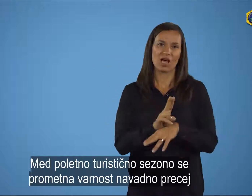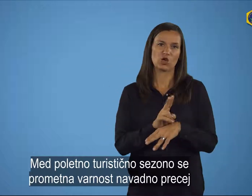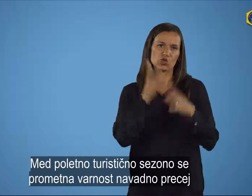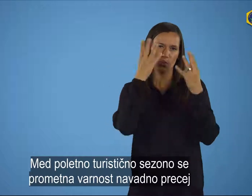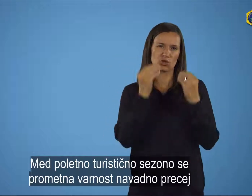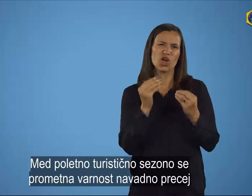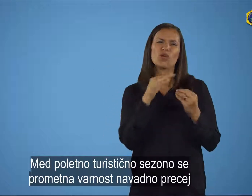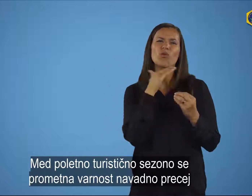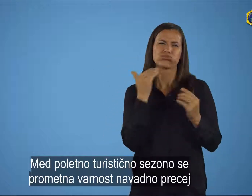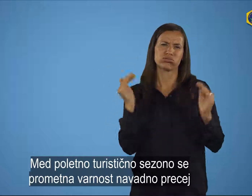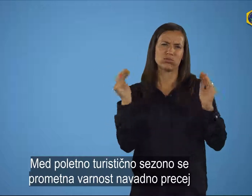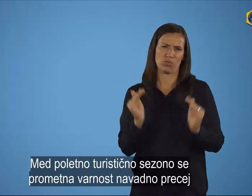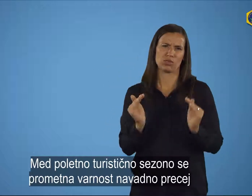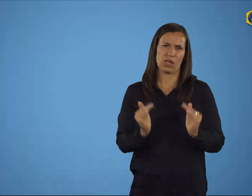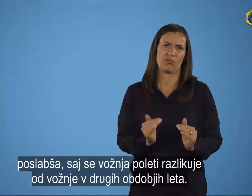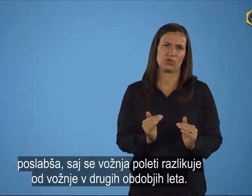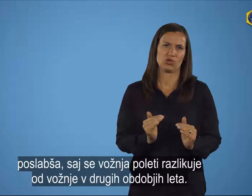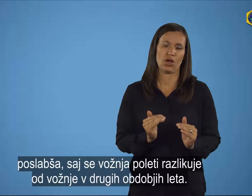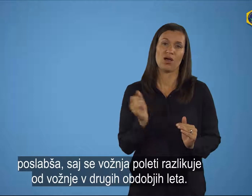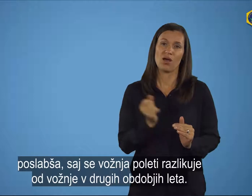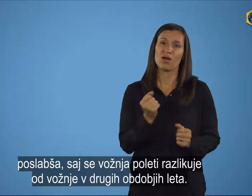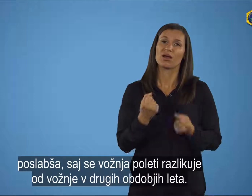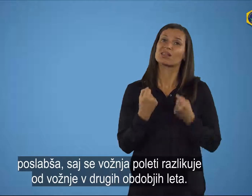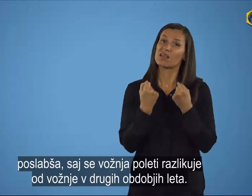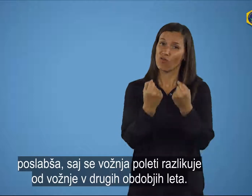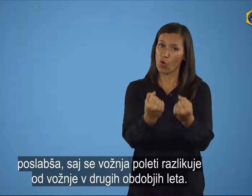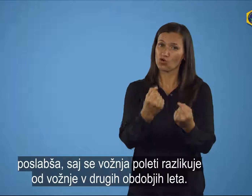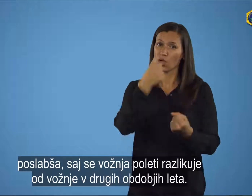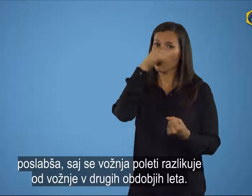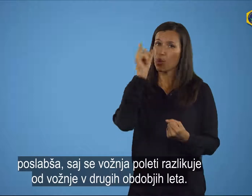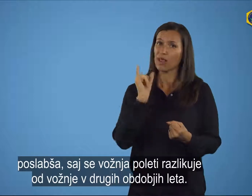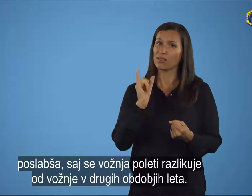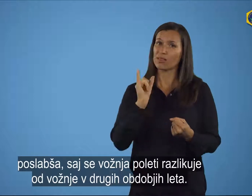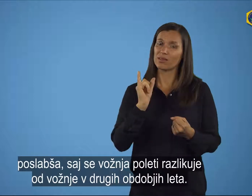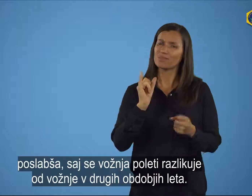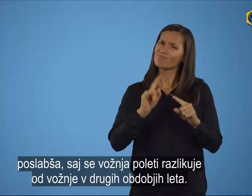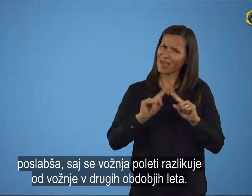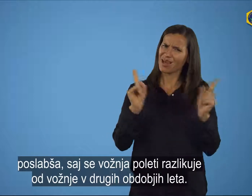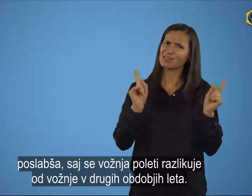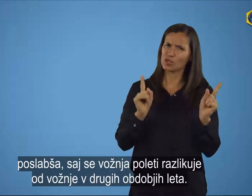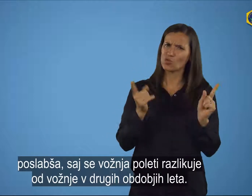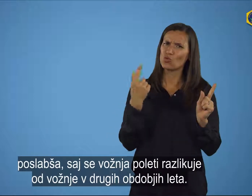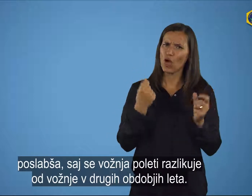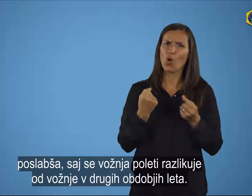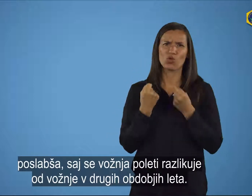precej poslabša, saj se vožnja poleti razlikuje od vožnje v drugih obdobjih leta.